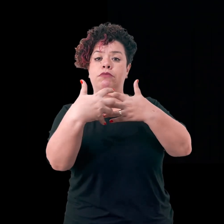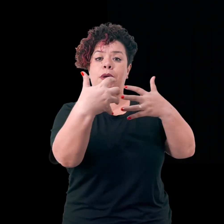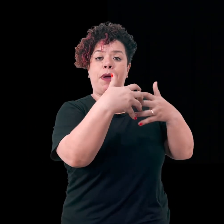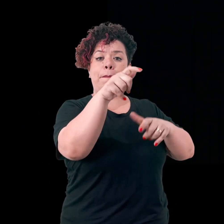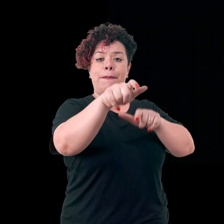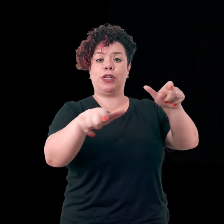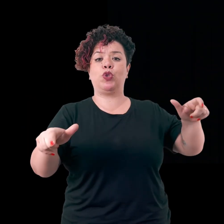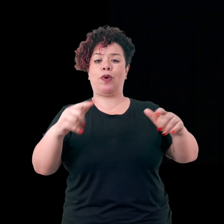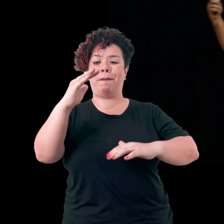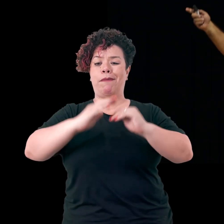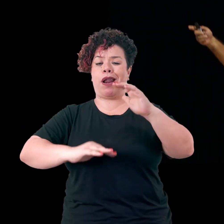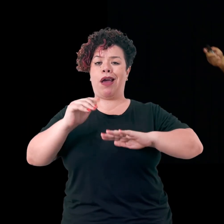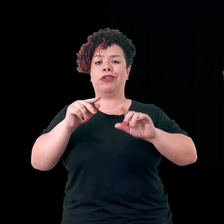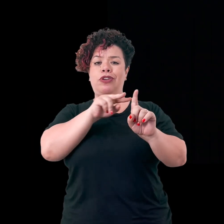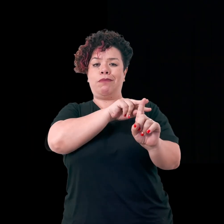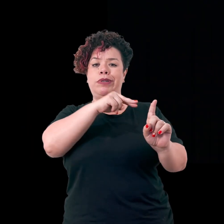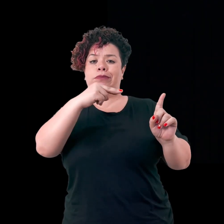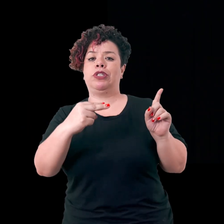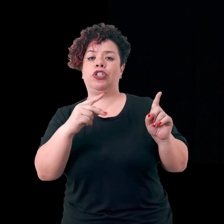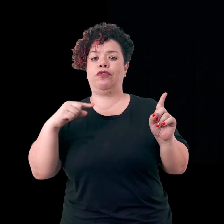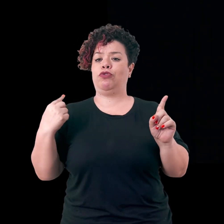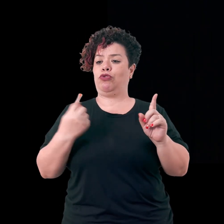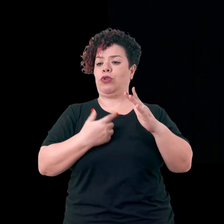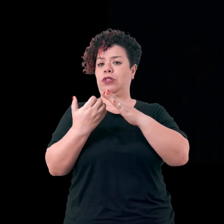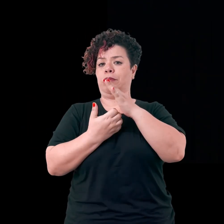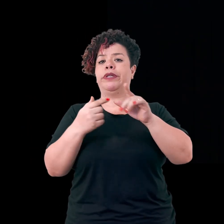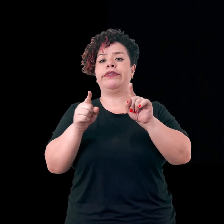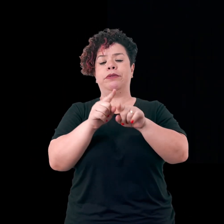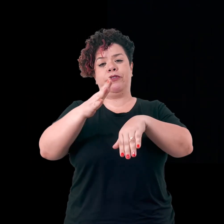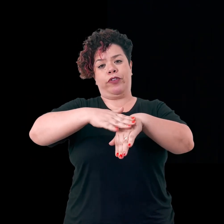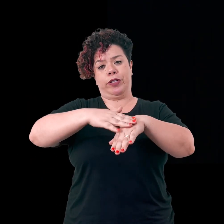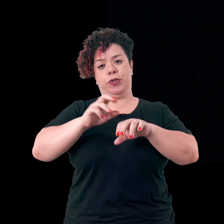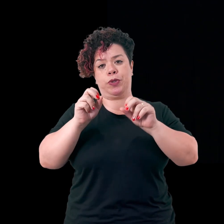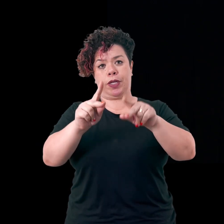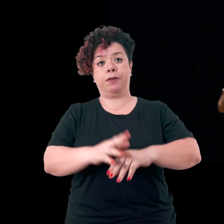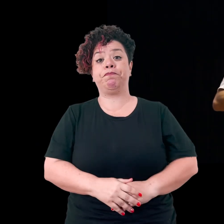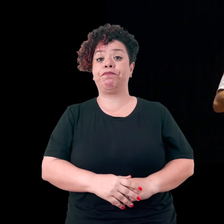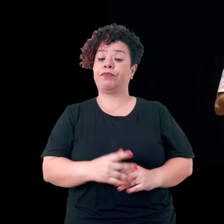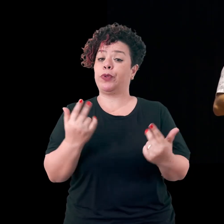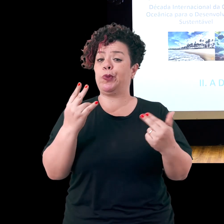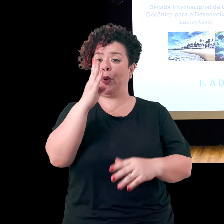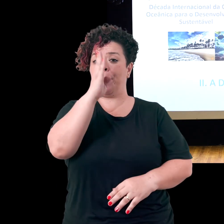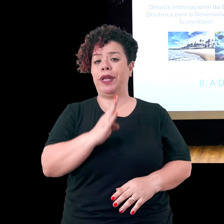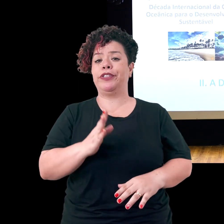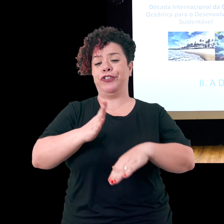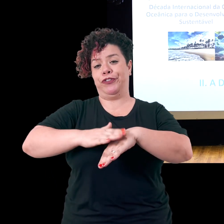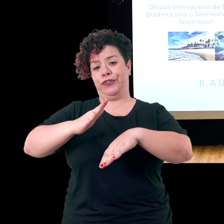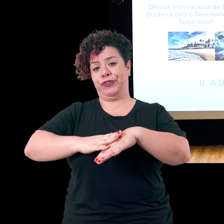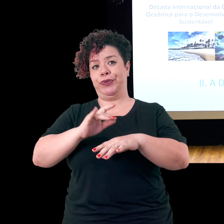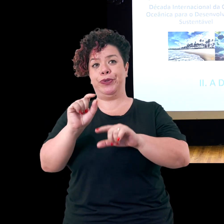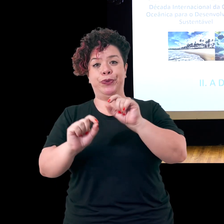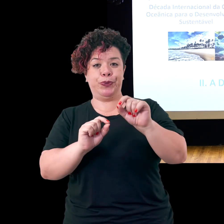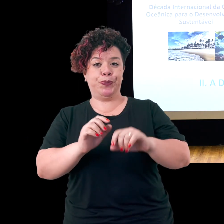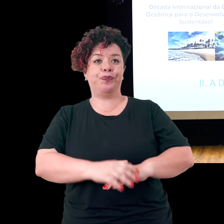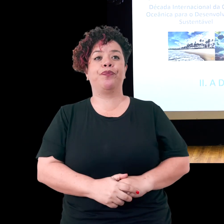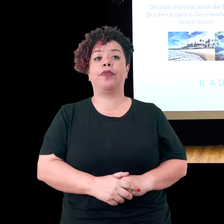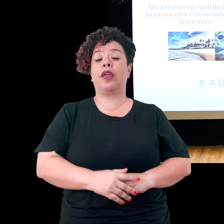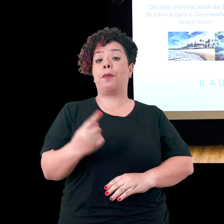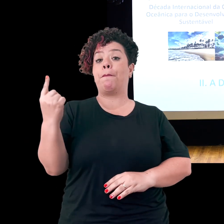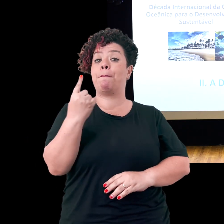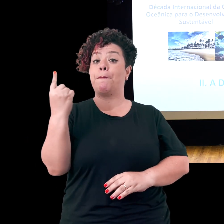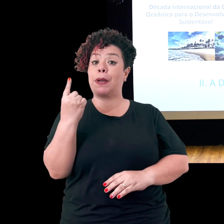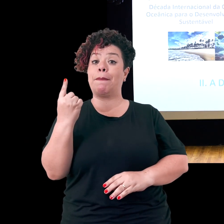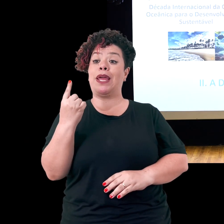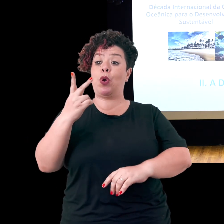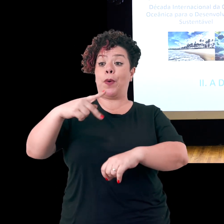tipos de atores nessas perspectivas que a década, por exemplo, está trazendo. Que foi o que o Brasil fez. O Brasil foi o primeiro país